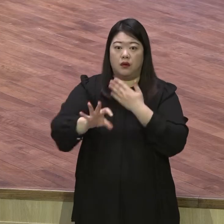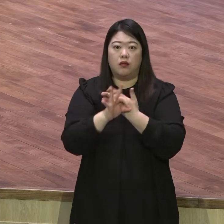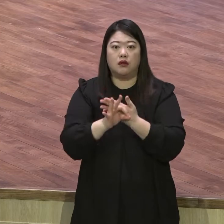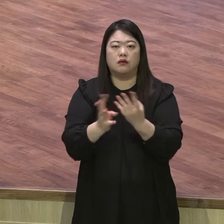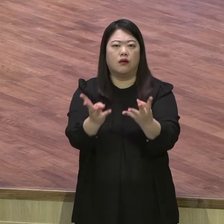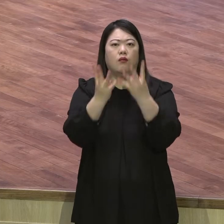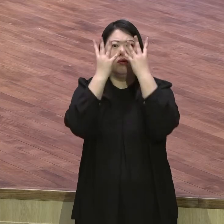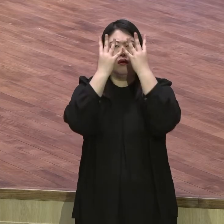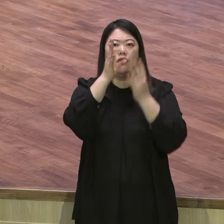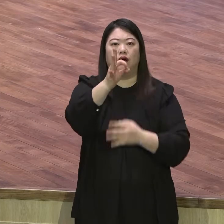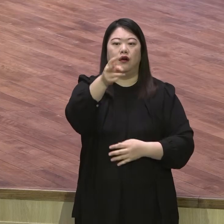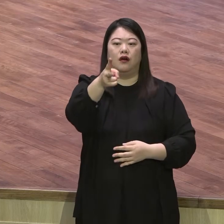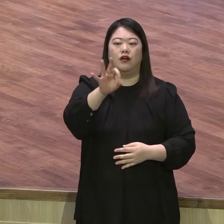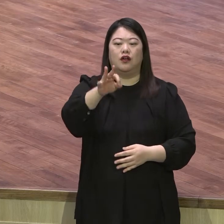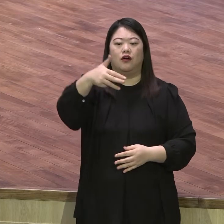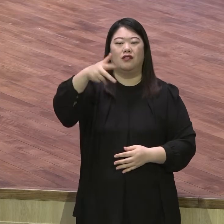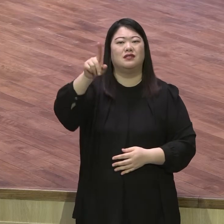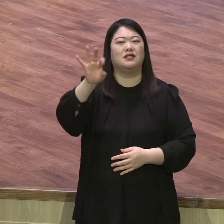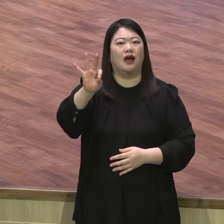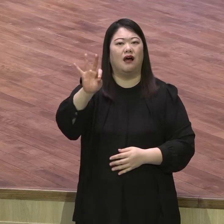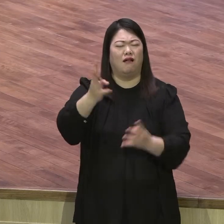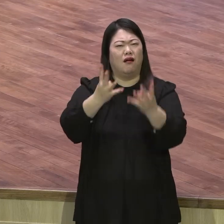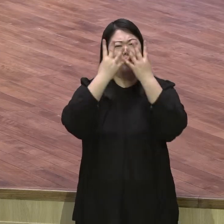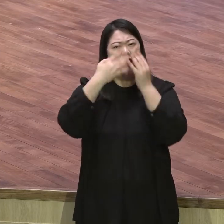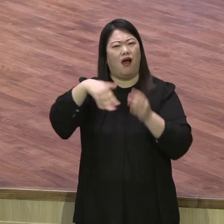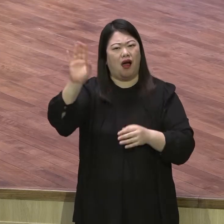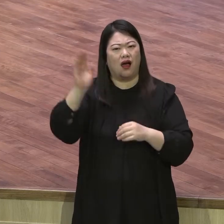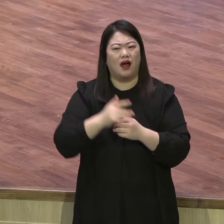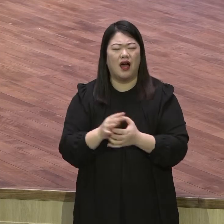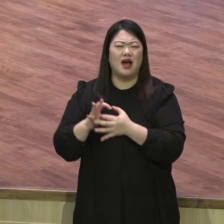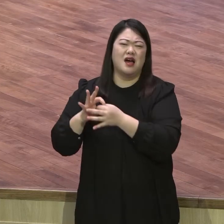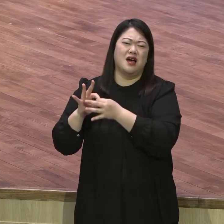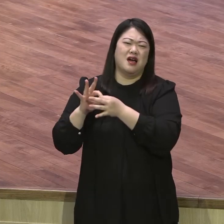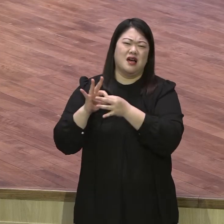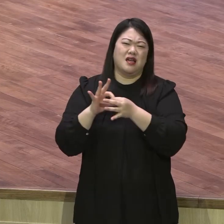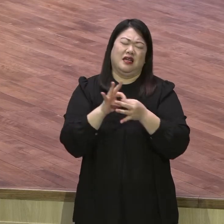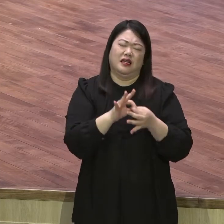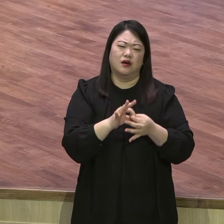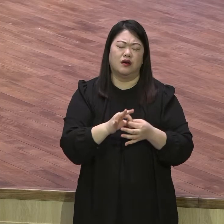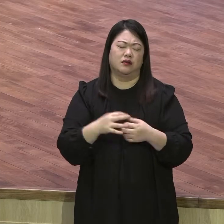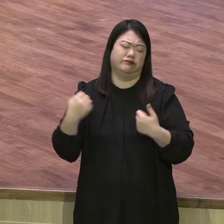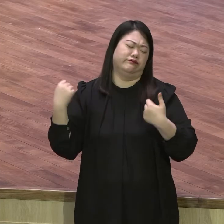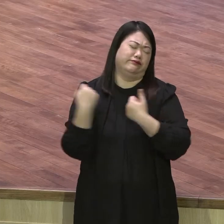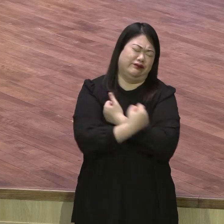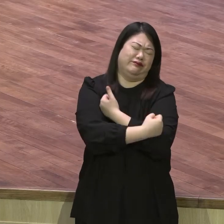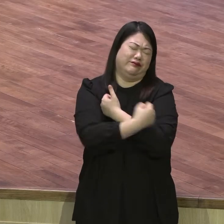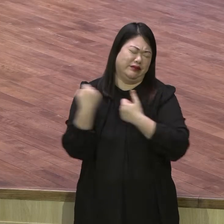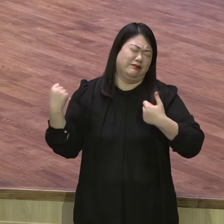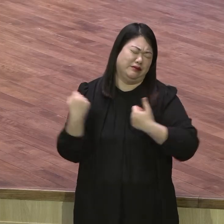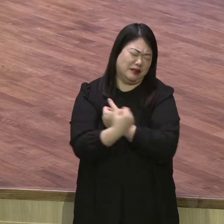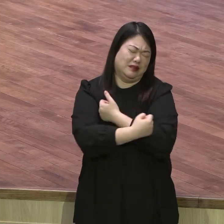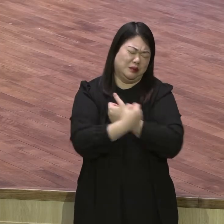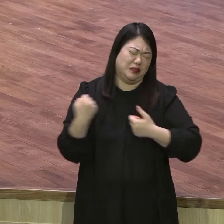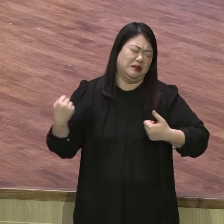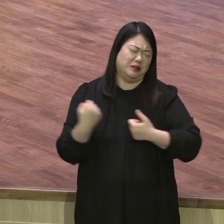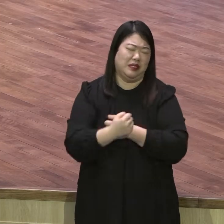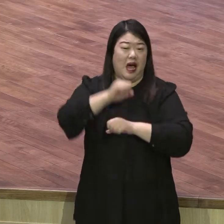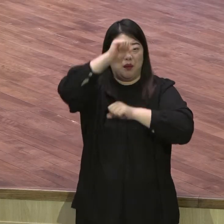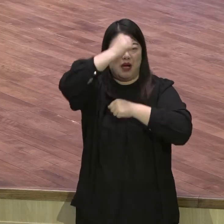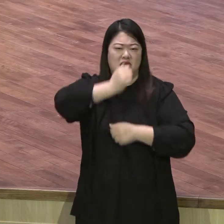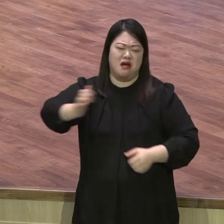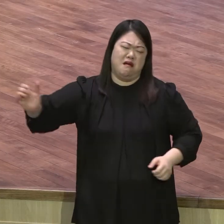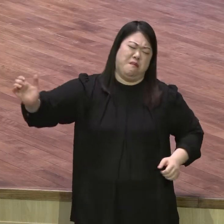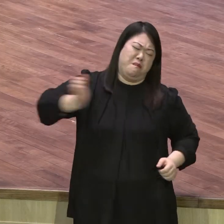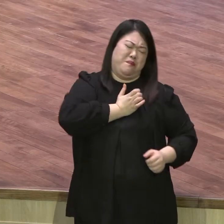와요. 갔다 온 사람들 보면 가슴을 맞아가지고 가슴 억합발로 맞아가 숨을 못 쉬어 숨을 못 쉬어 얼마나